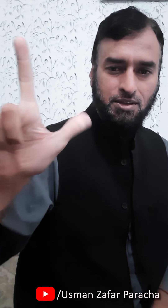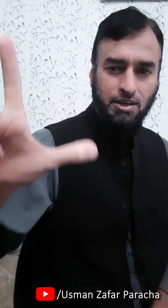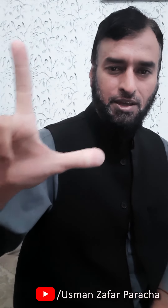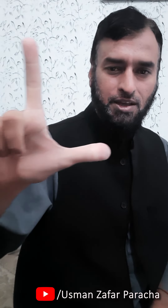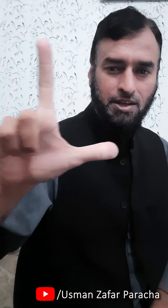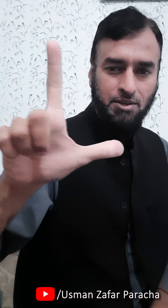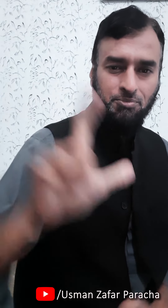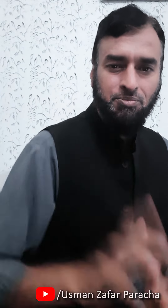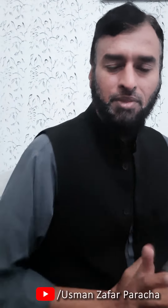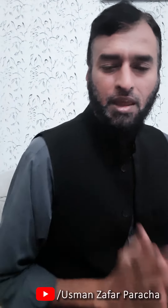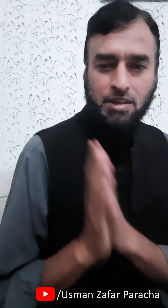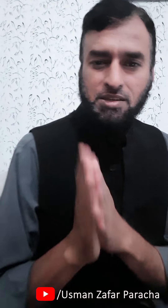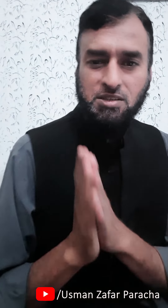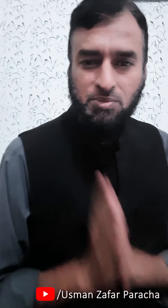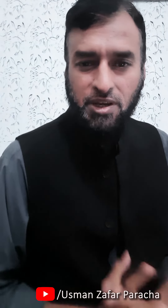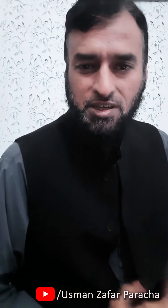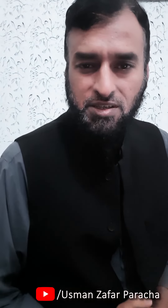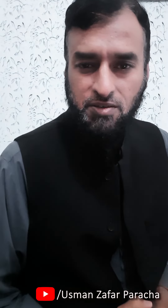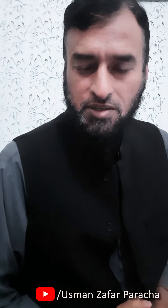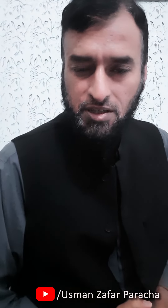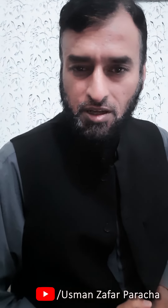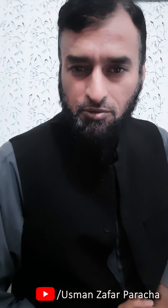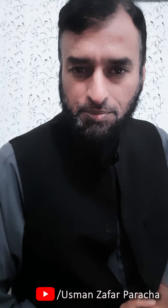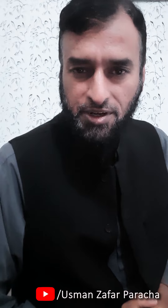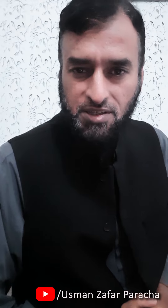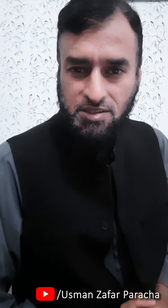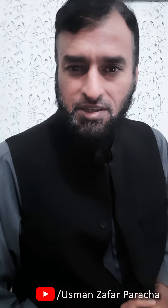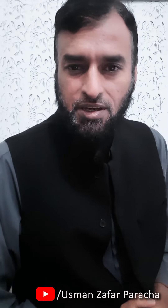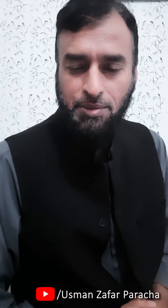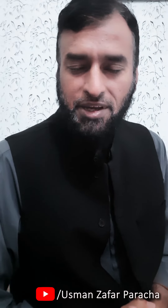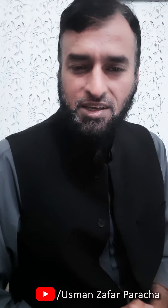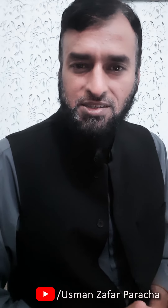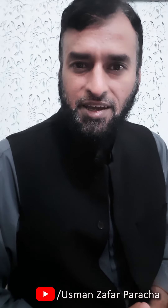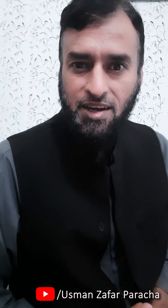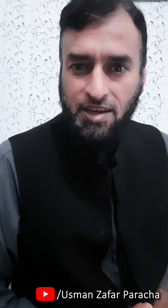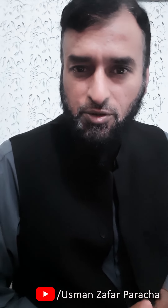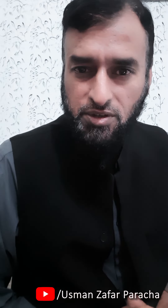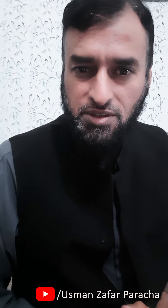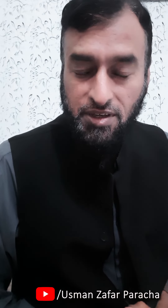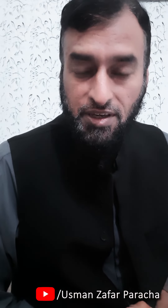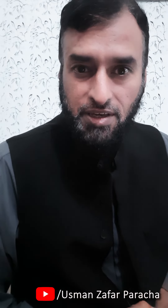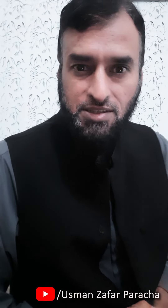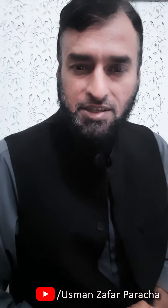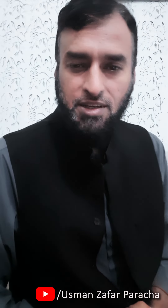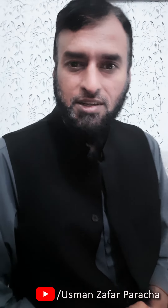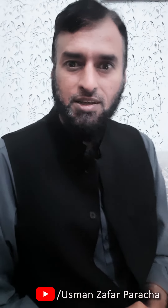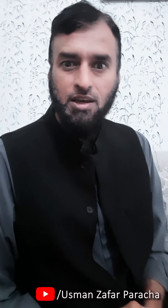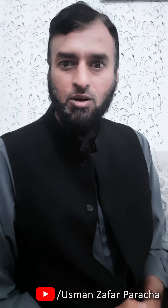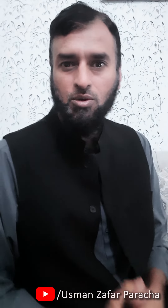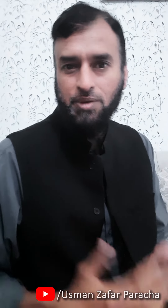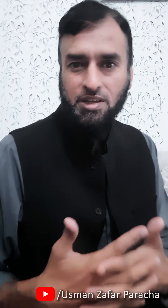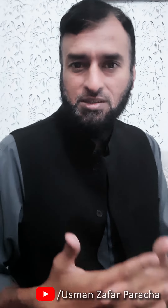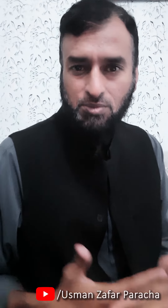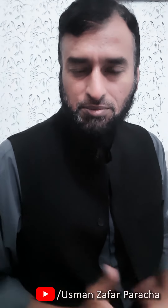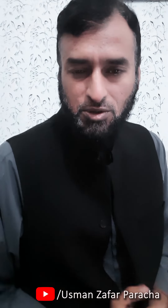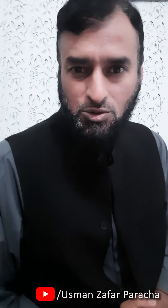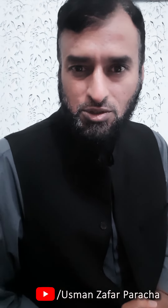ASL. This is my day 17 of practicing American Sign Language ASL और मैंने इसमें भी कुछ